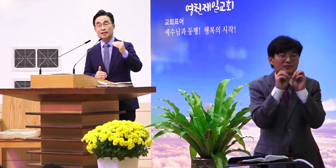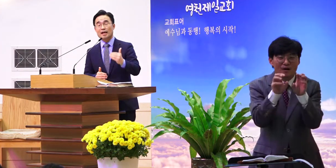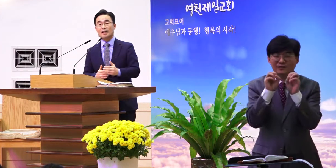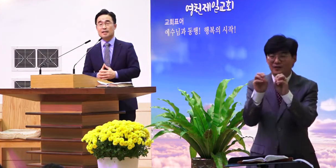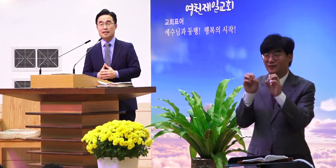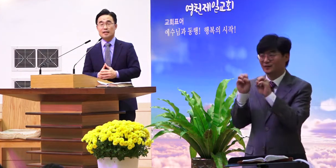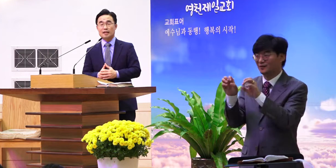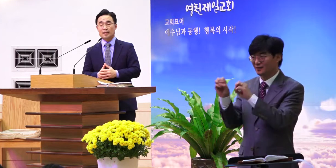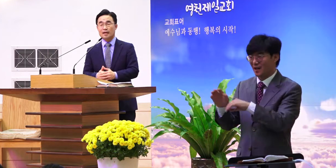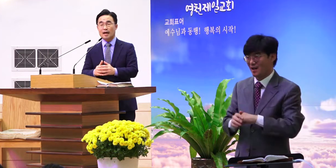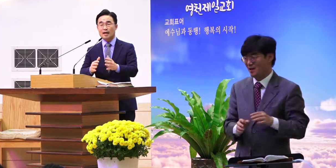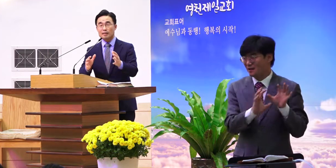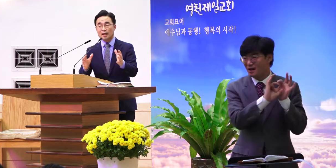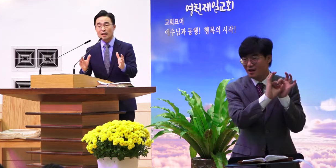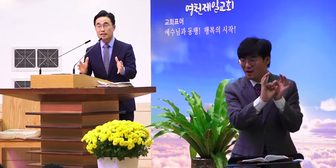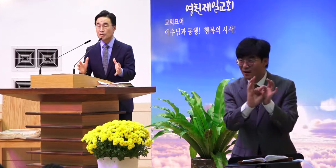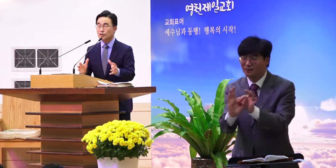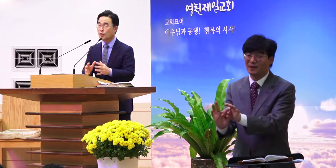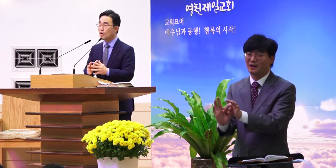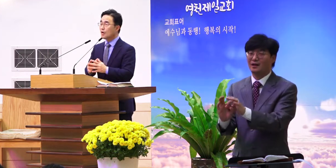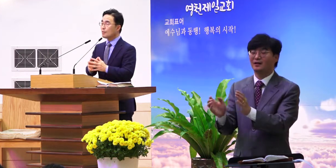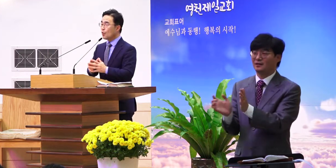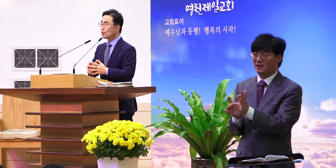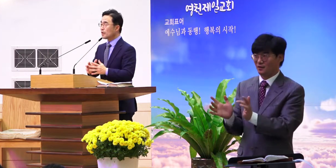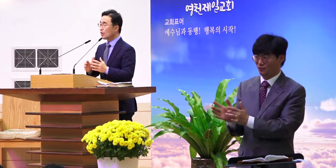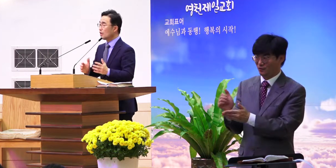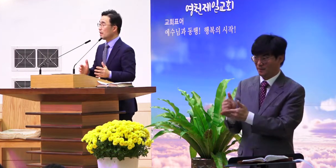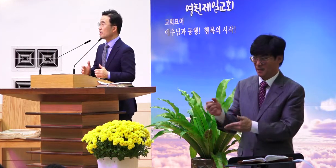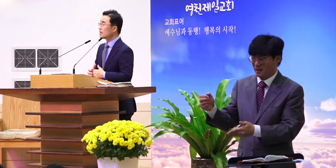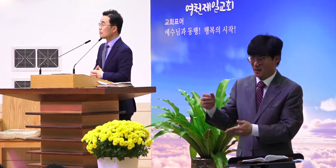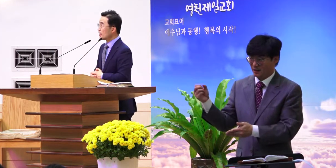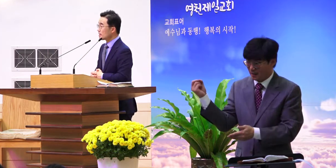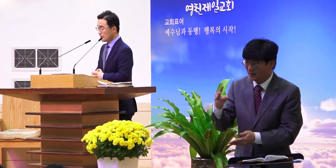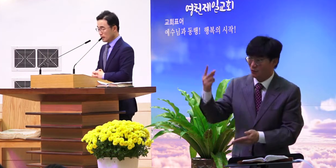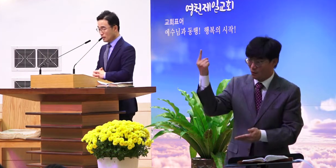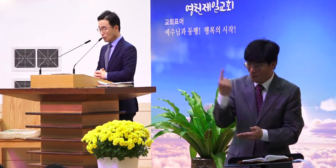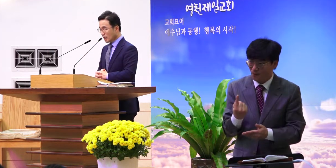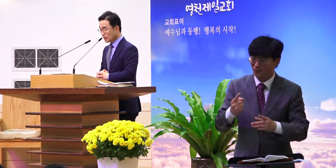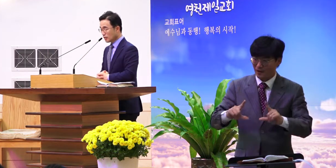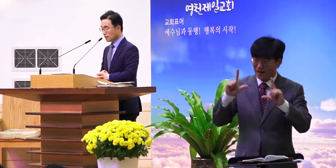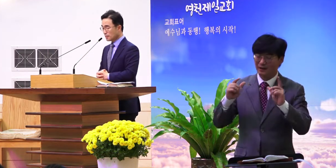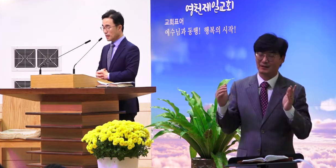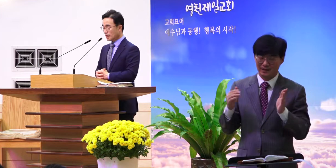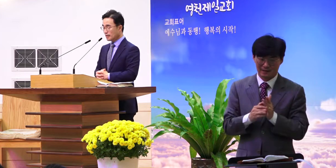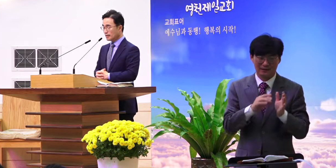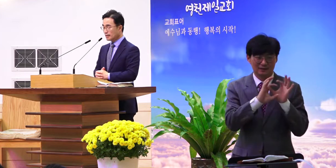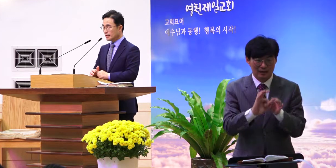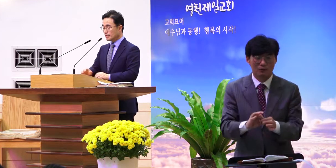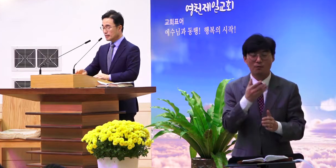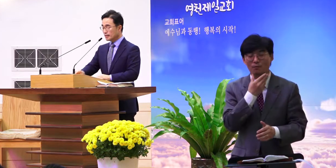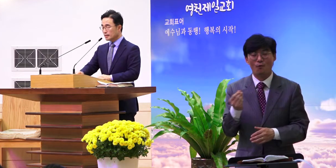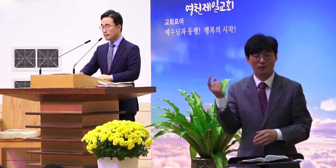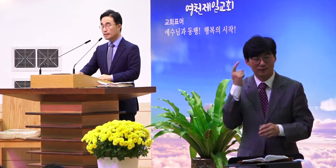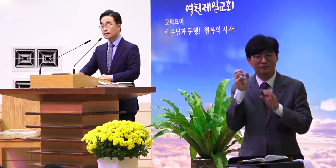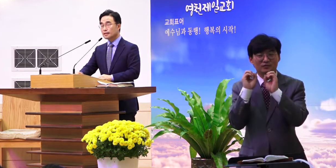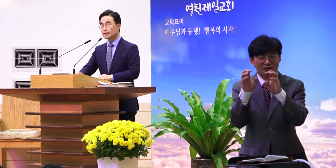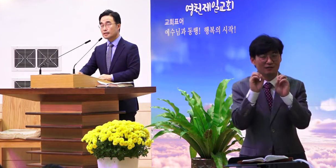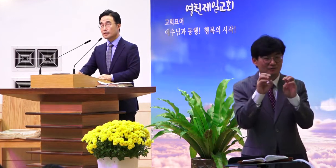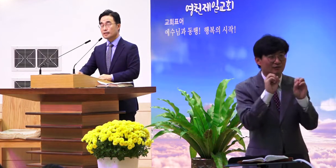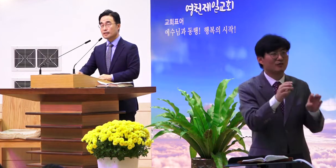오시는 그날까지 이 땅에 하나님 나라가 세워지고 복음이 널리 전해지기를 원하셨던 것입니다.